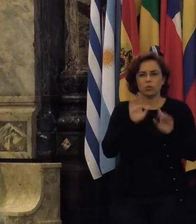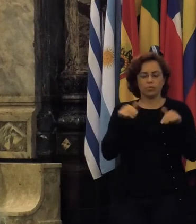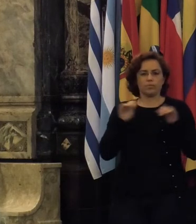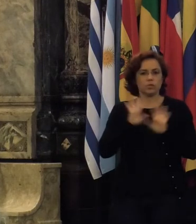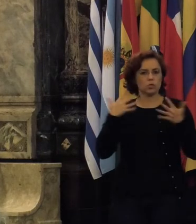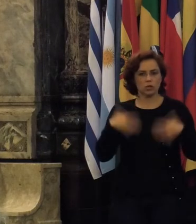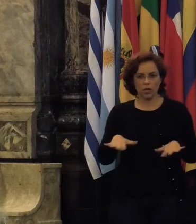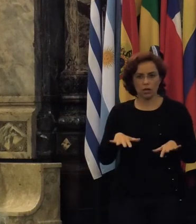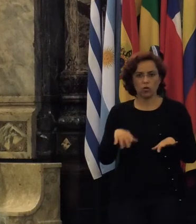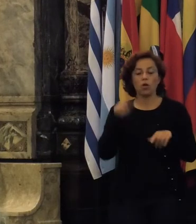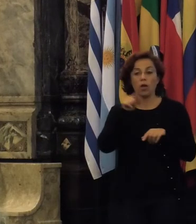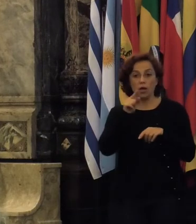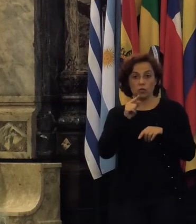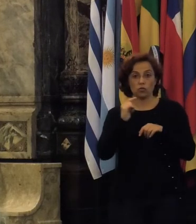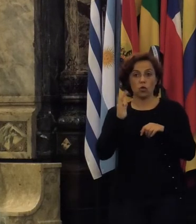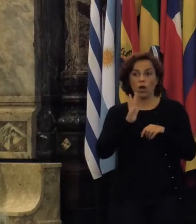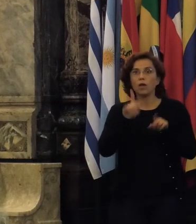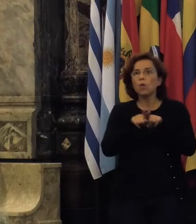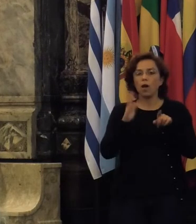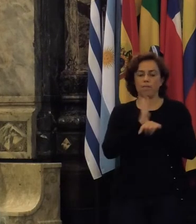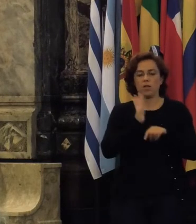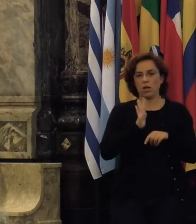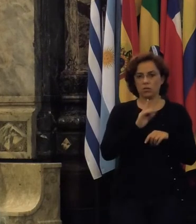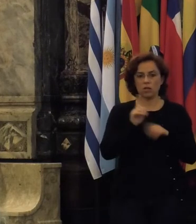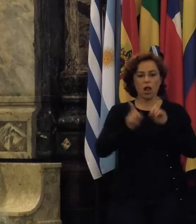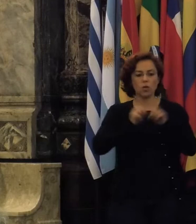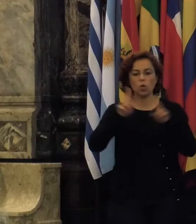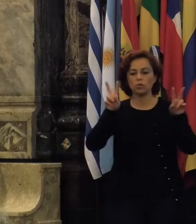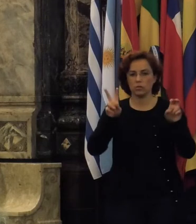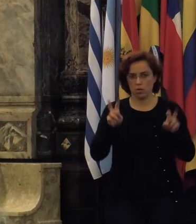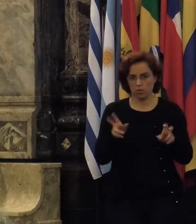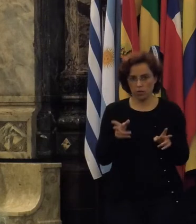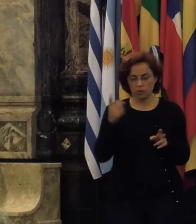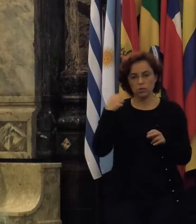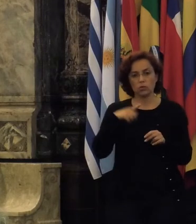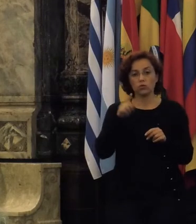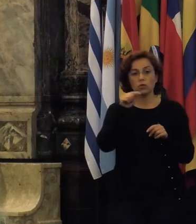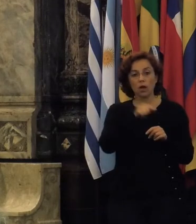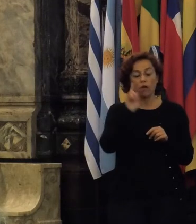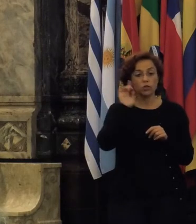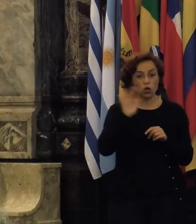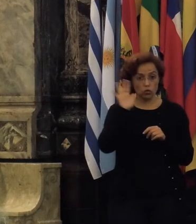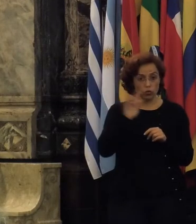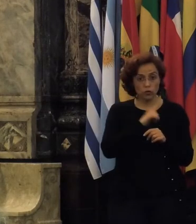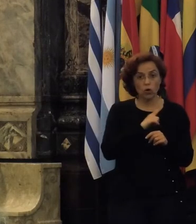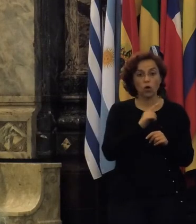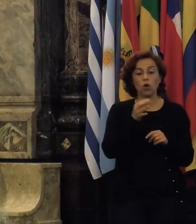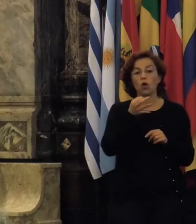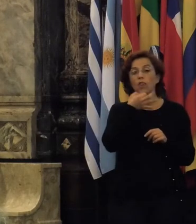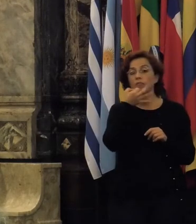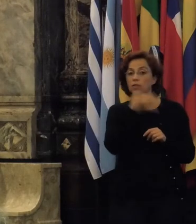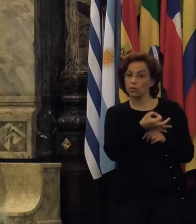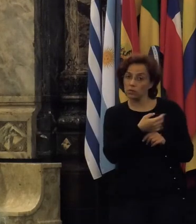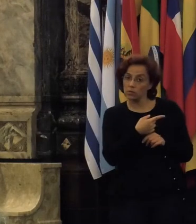inhibiendo en qué es lo que podemos hacer respecto de ciertos temas. Y acá el filósofo da una